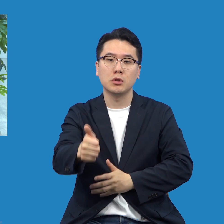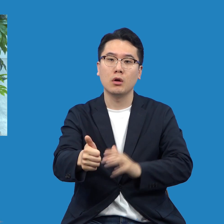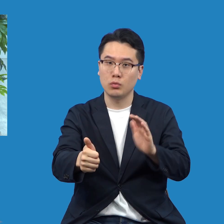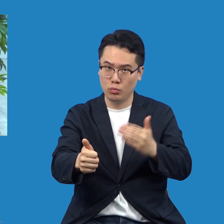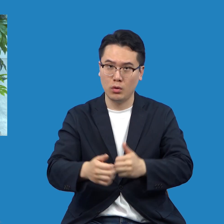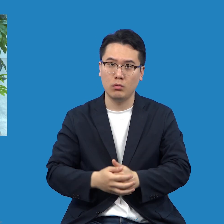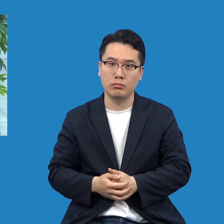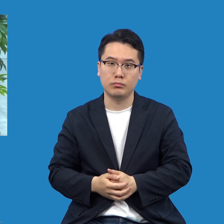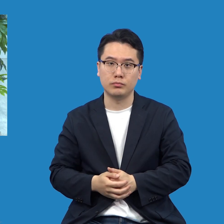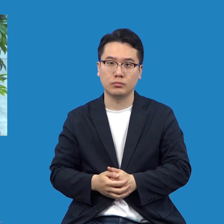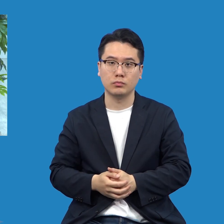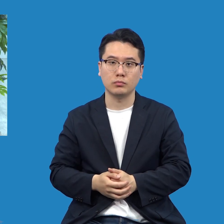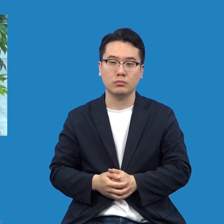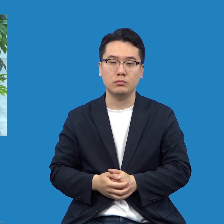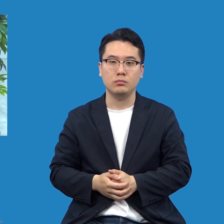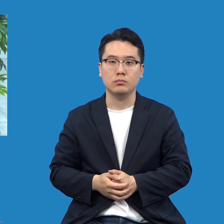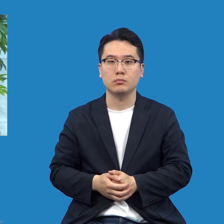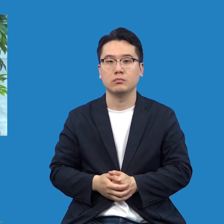없어요.